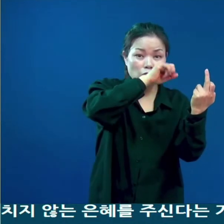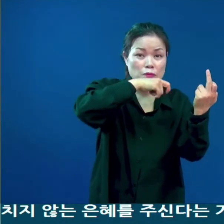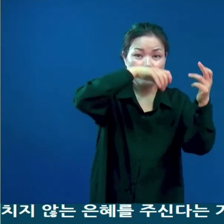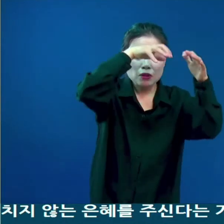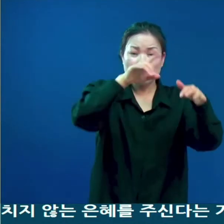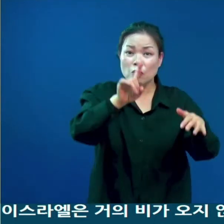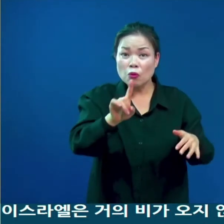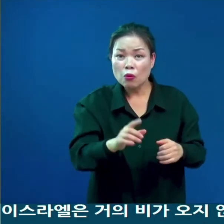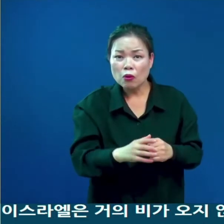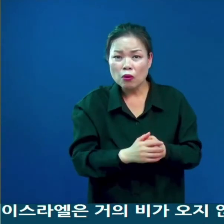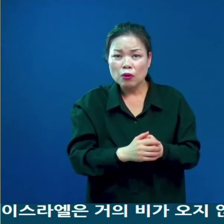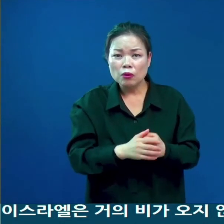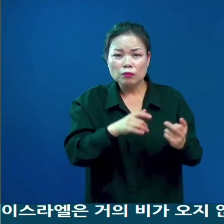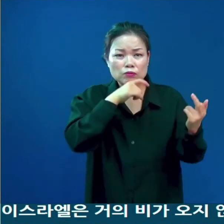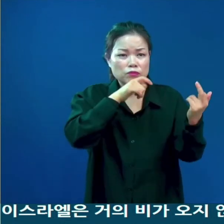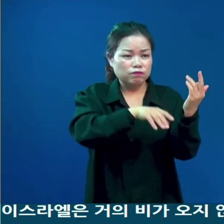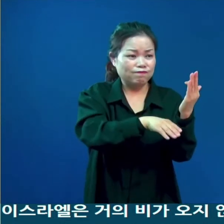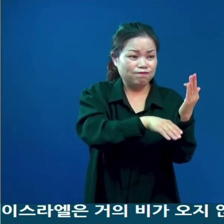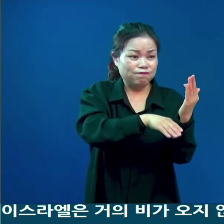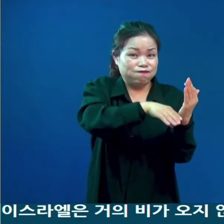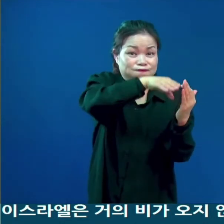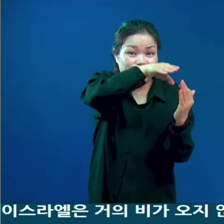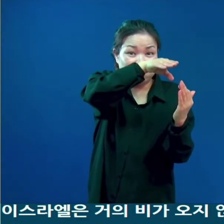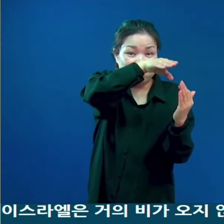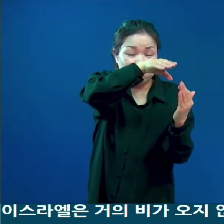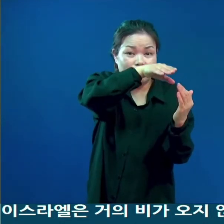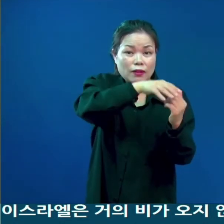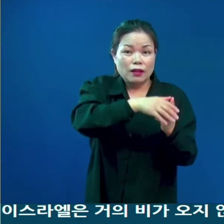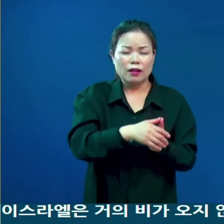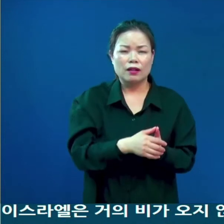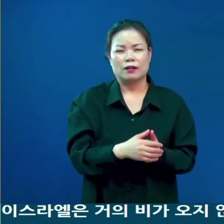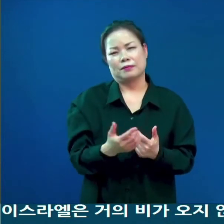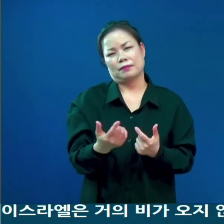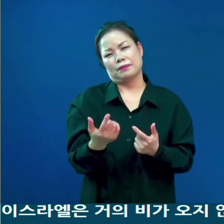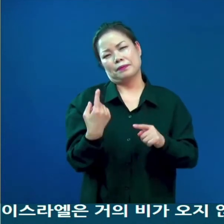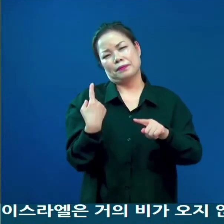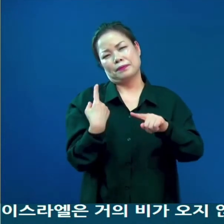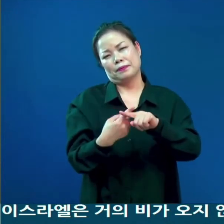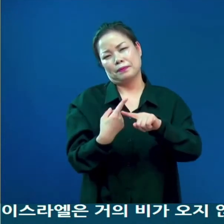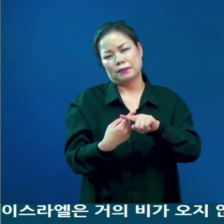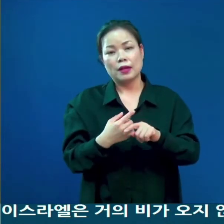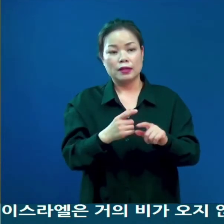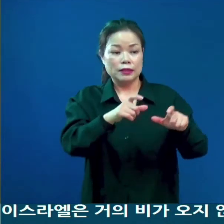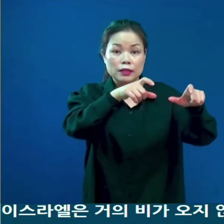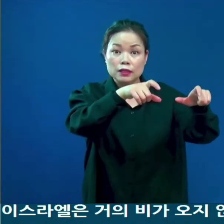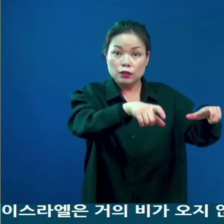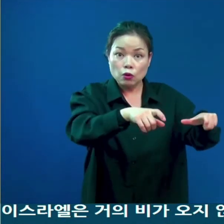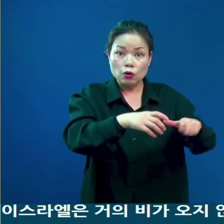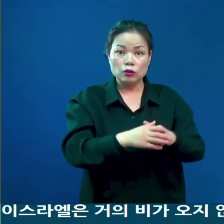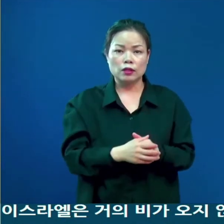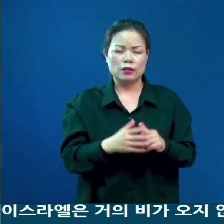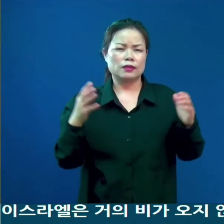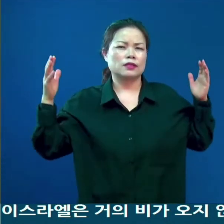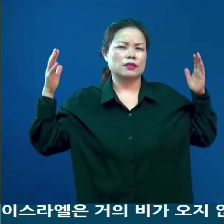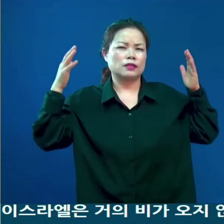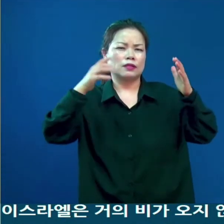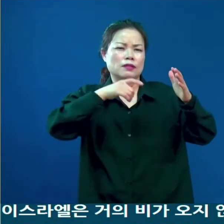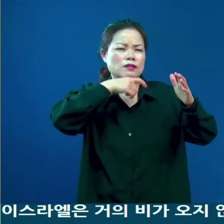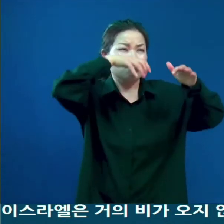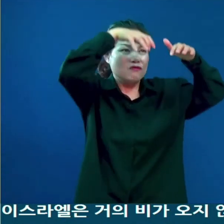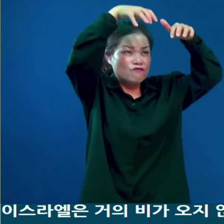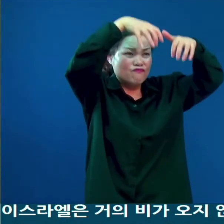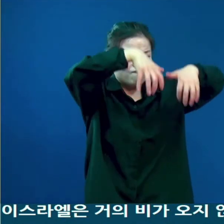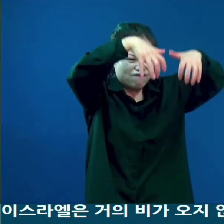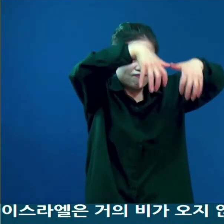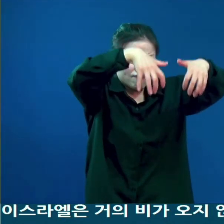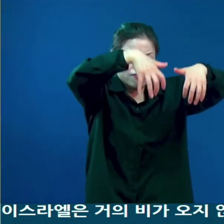돼요? 물이 갑자기 급격하게 늘잖아요. 마찬가지로 이런 지역에서 집중호우가 딱